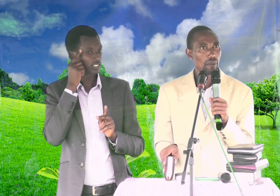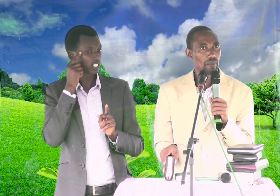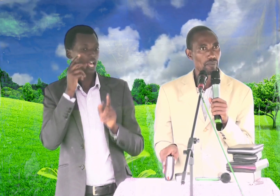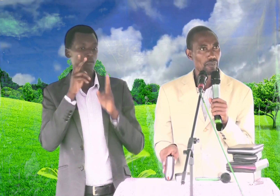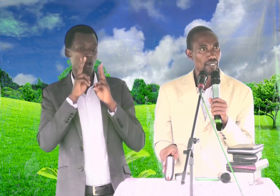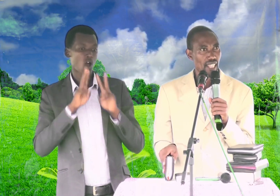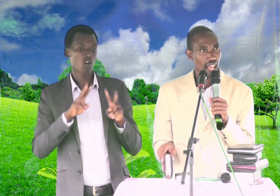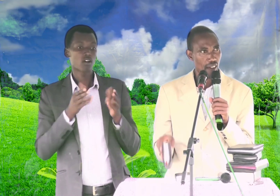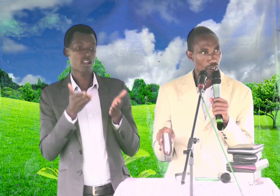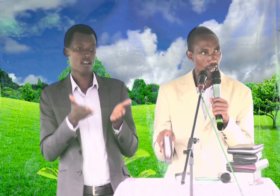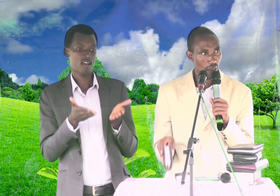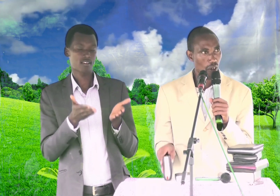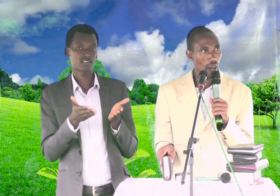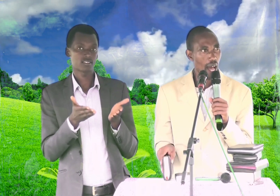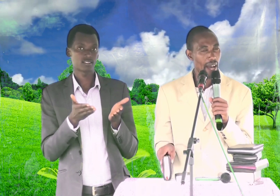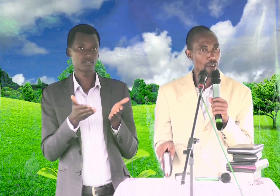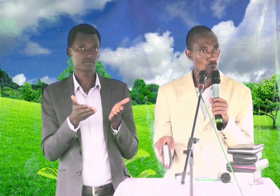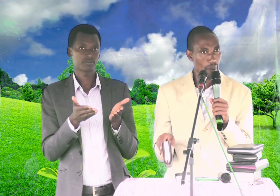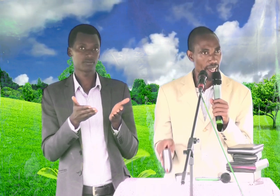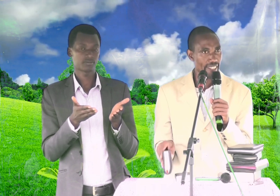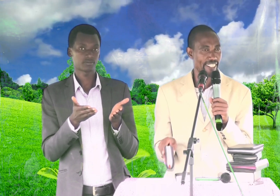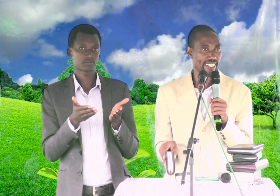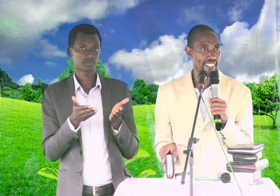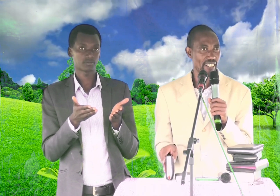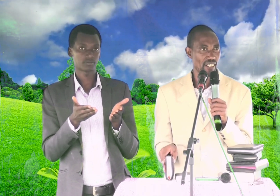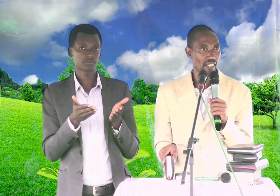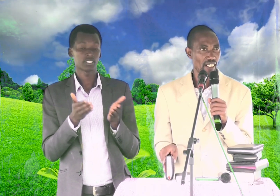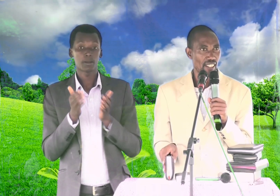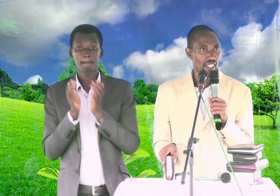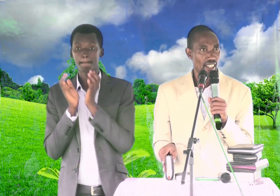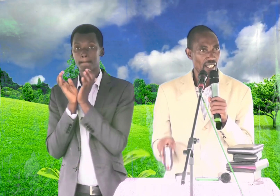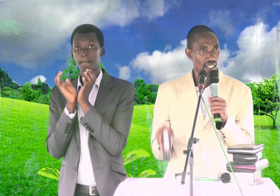Pawulo avuga ko abantu benshi